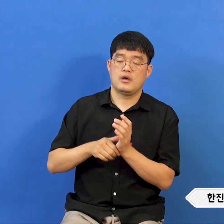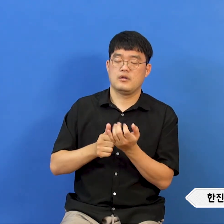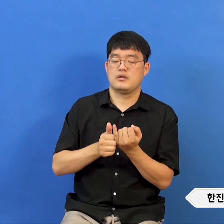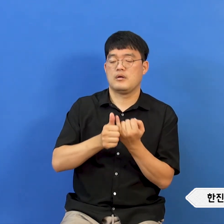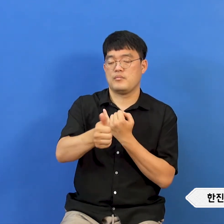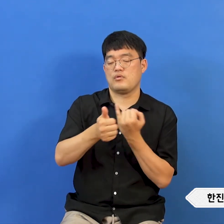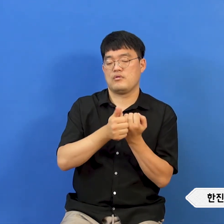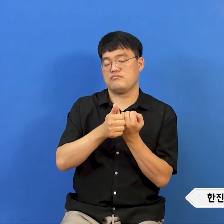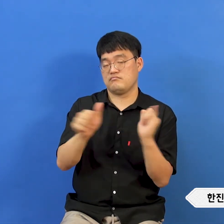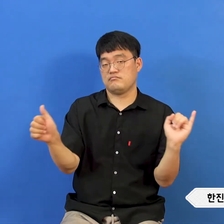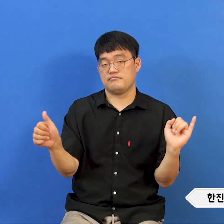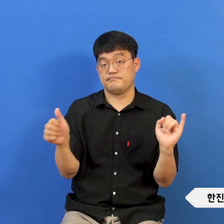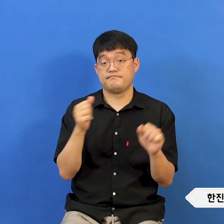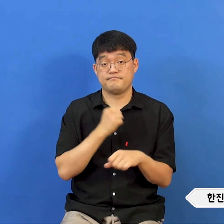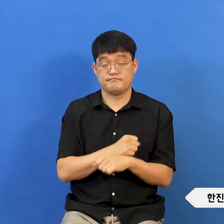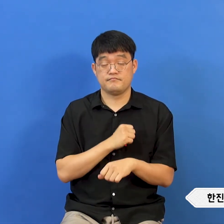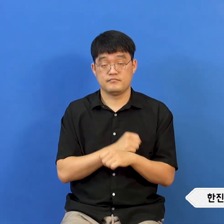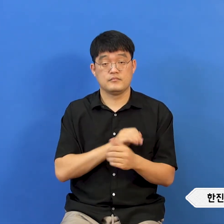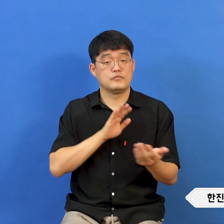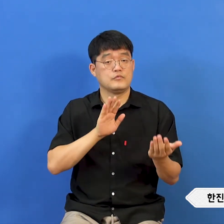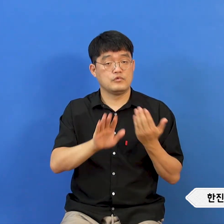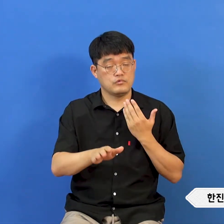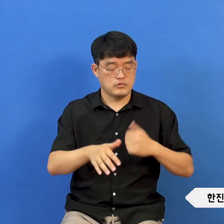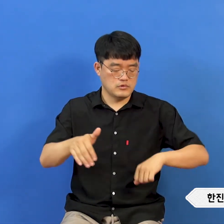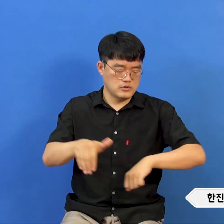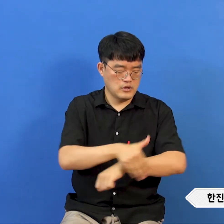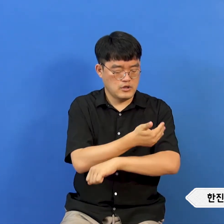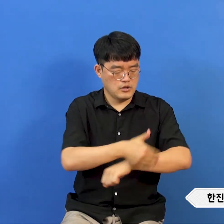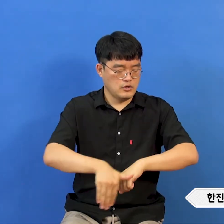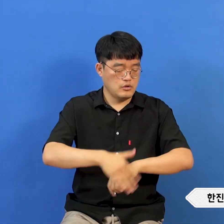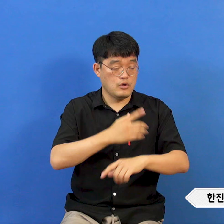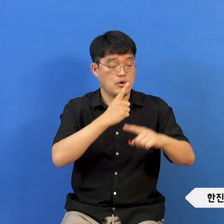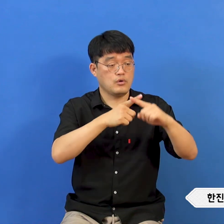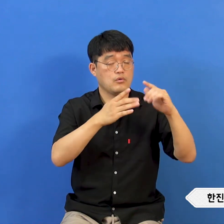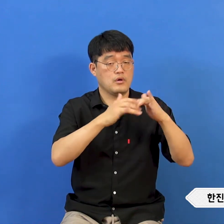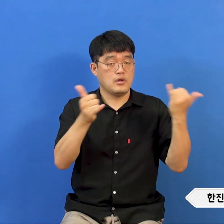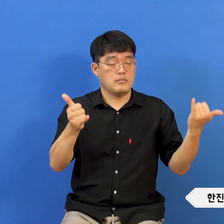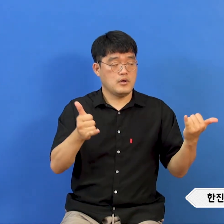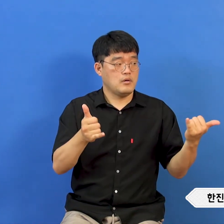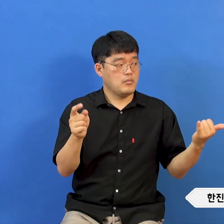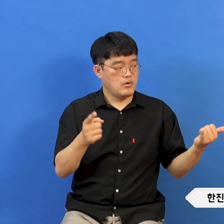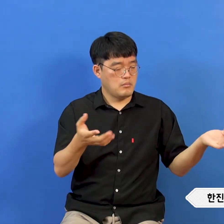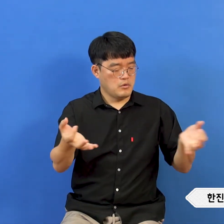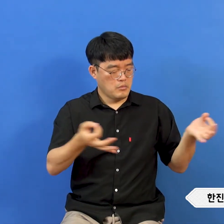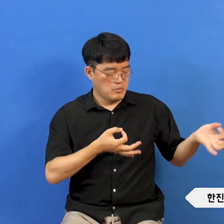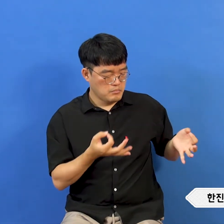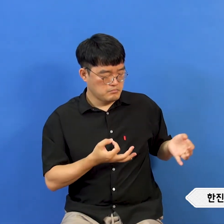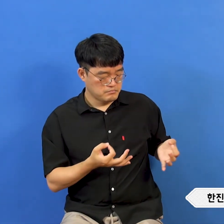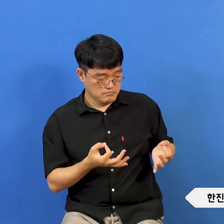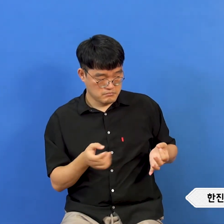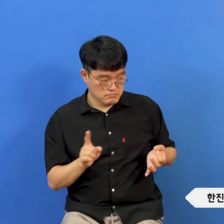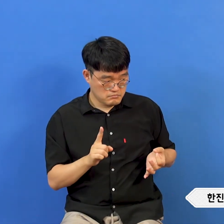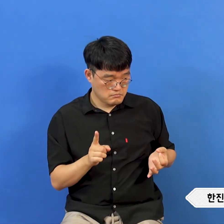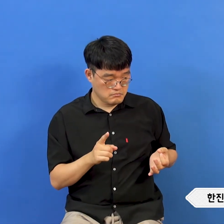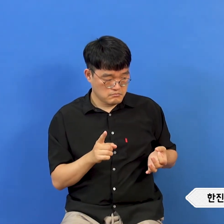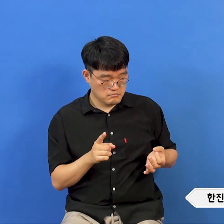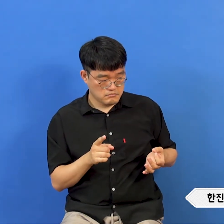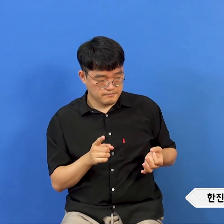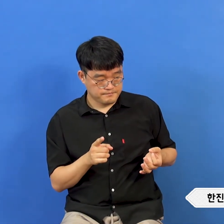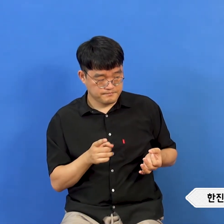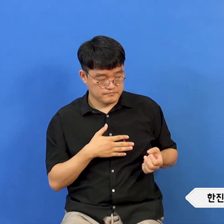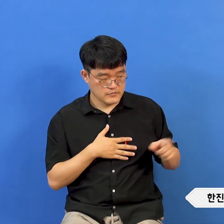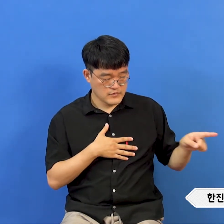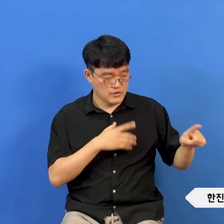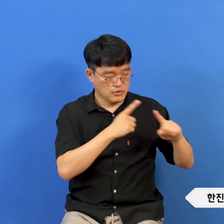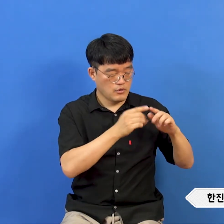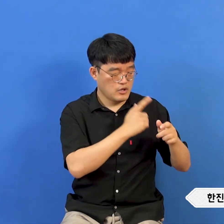합니다. 그리고 나니까 다니던 교회 사람들의 그 시선이 싸늘해졌다고 합니다. 도무지 그 교회를 더